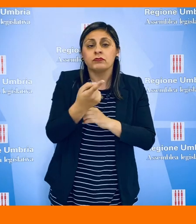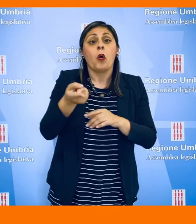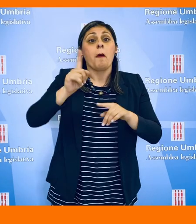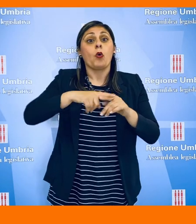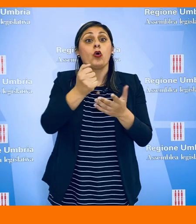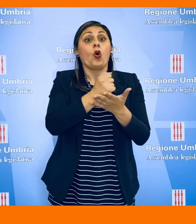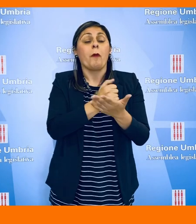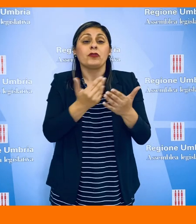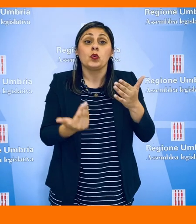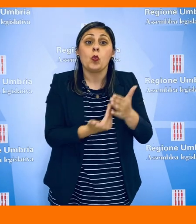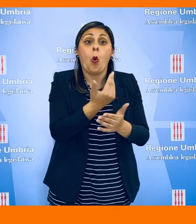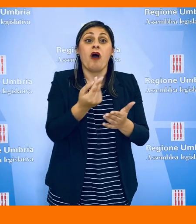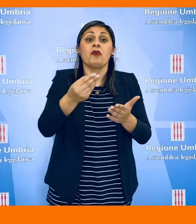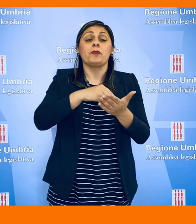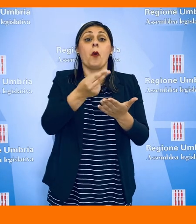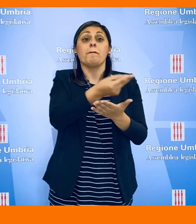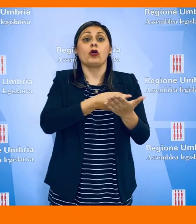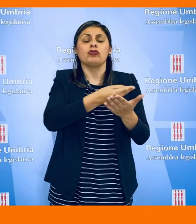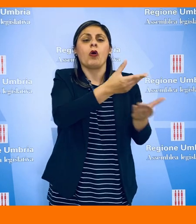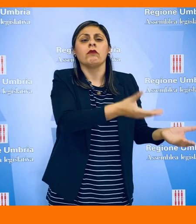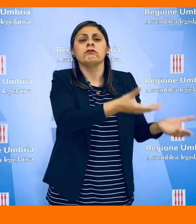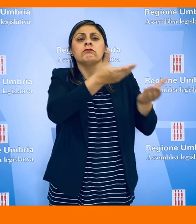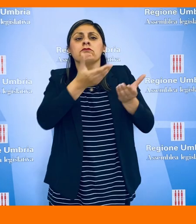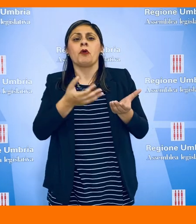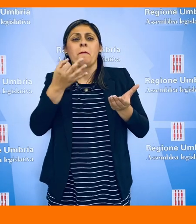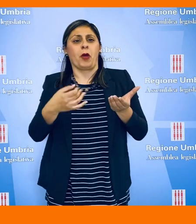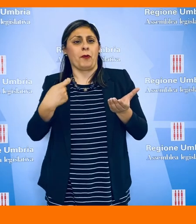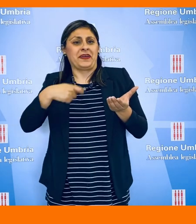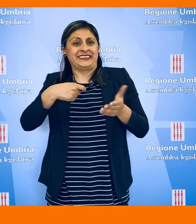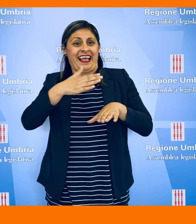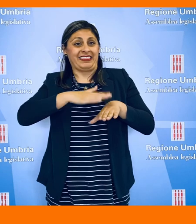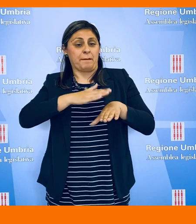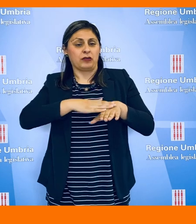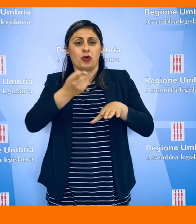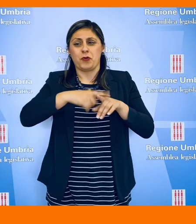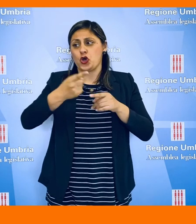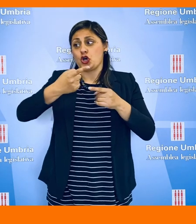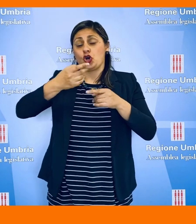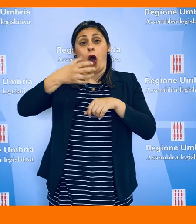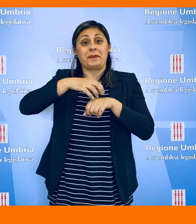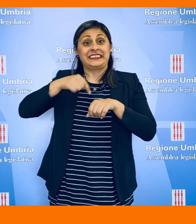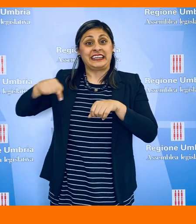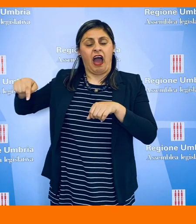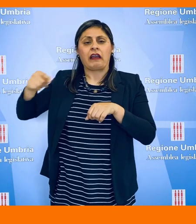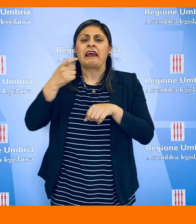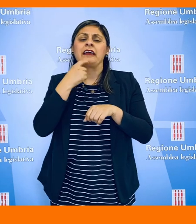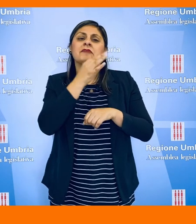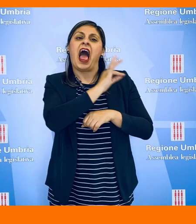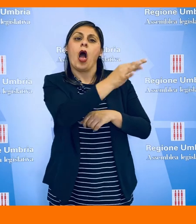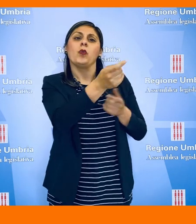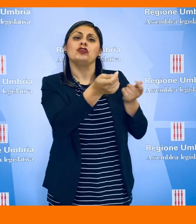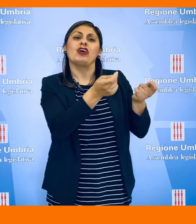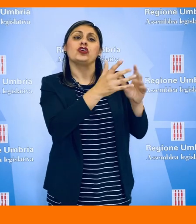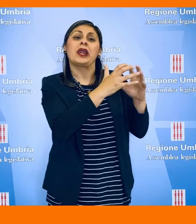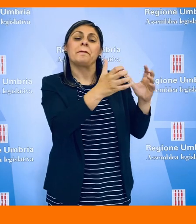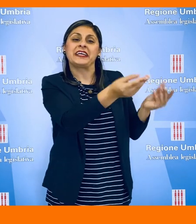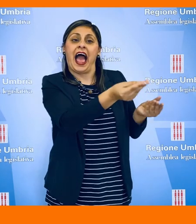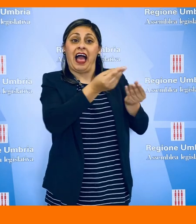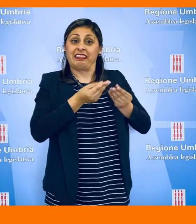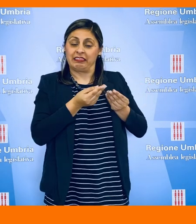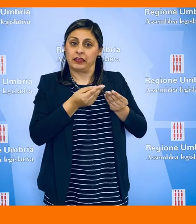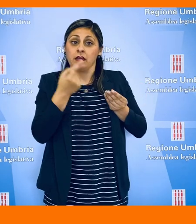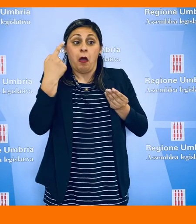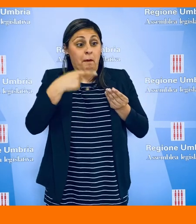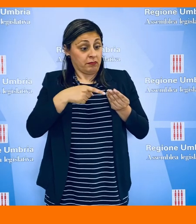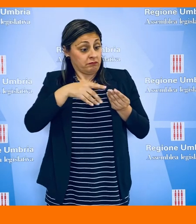una ulteriore documentazione progettuale recapitata al presidente Mancini e a tutti i commissari da parte di alcuni gestori degli